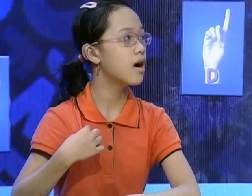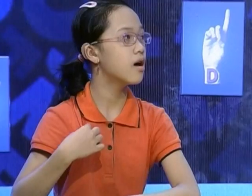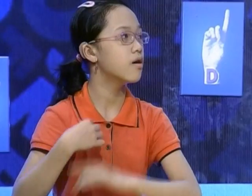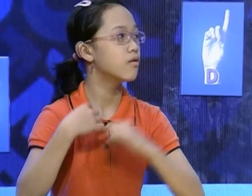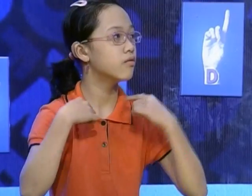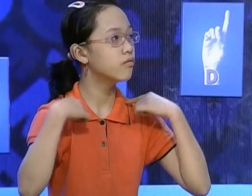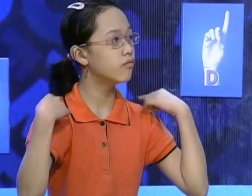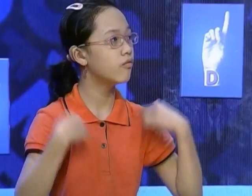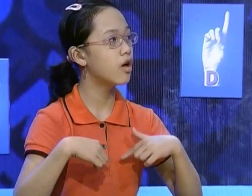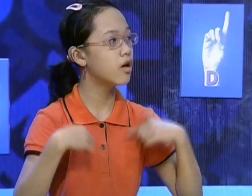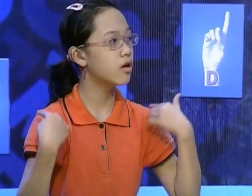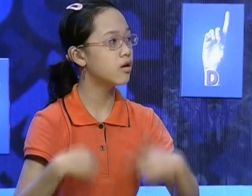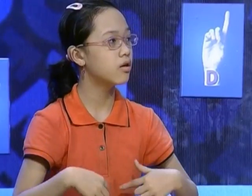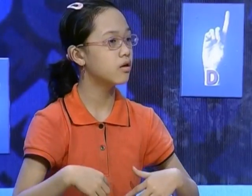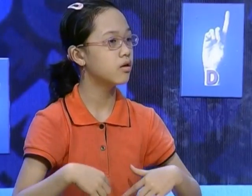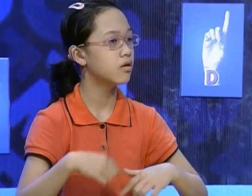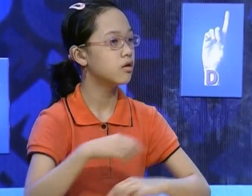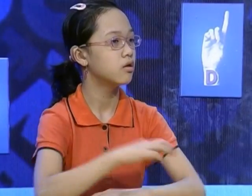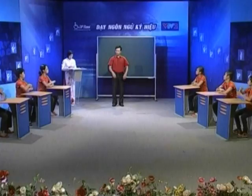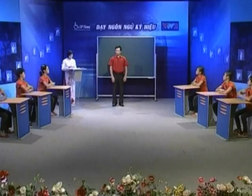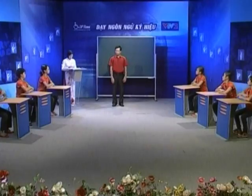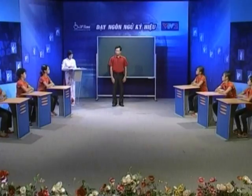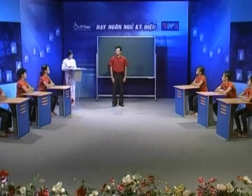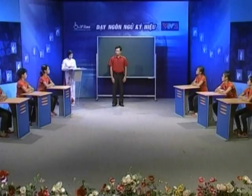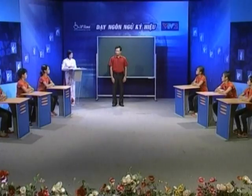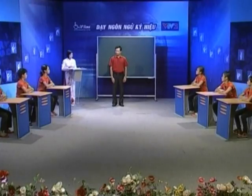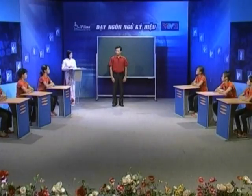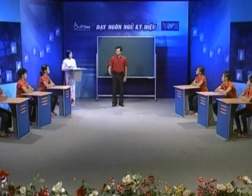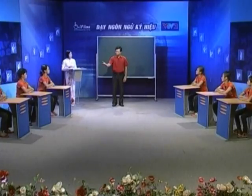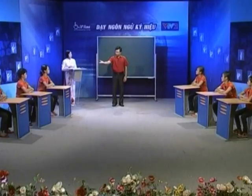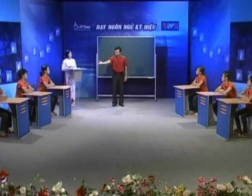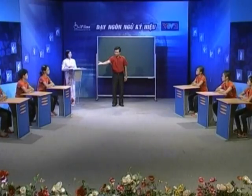ngón tay hướng chích lên trên, di chuyển cả hai tay xuống dưới theo đường zig zag.